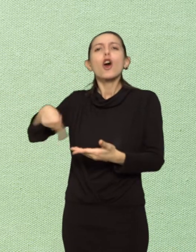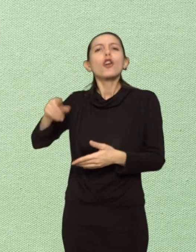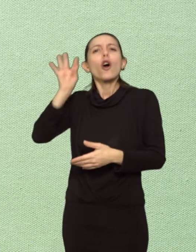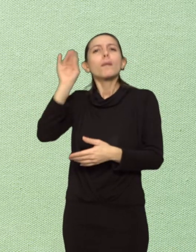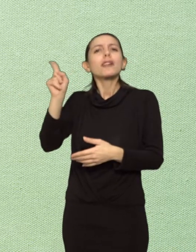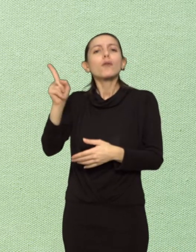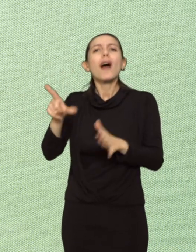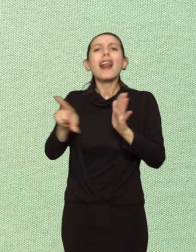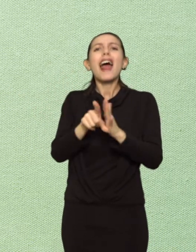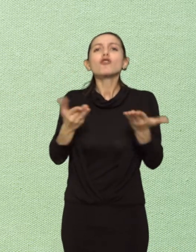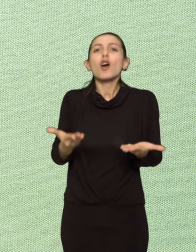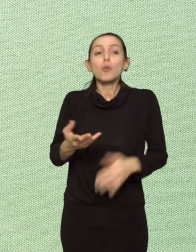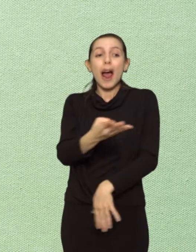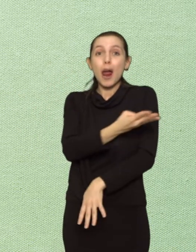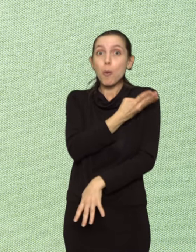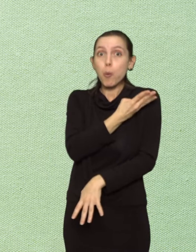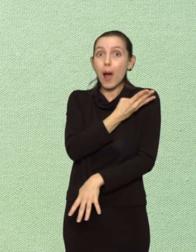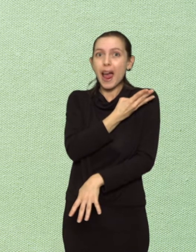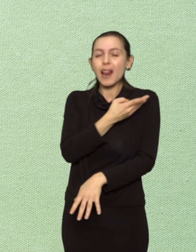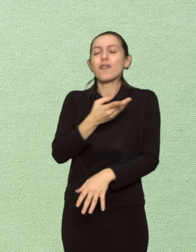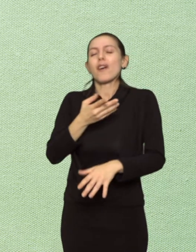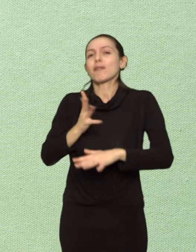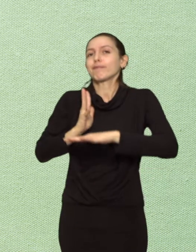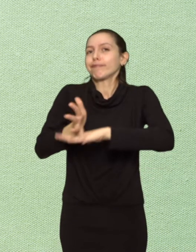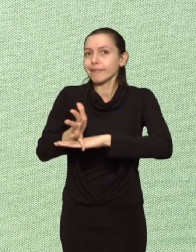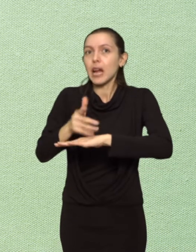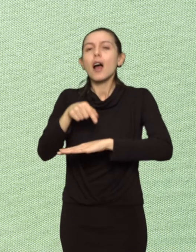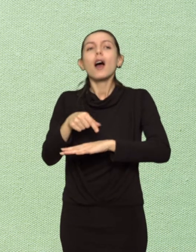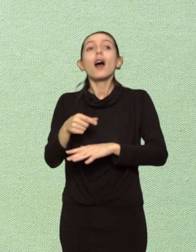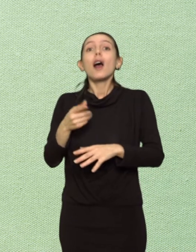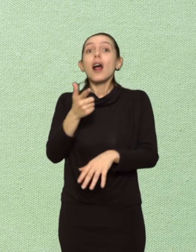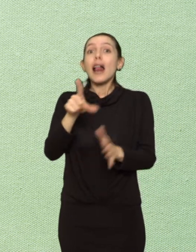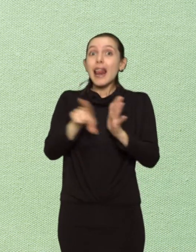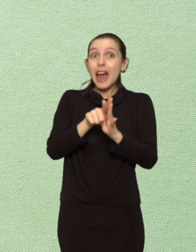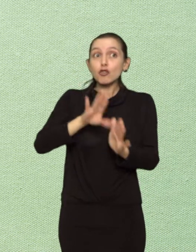sulla legge attuale del welfare, sulla legislazione